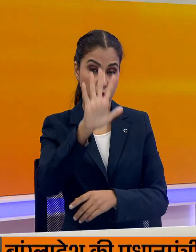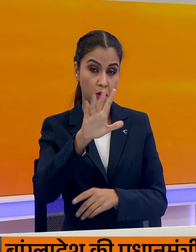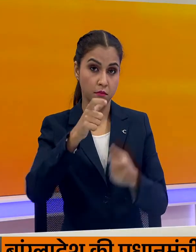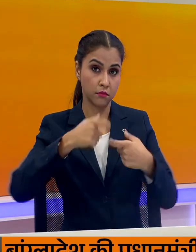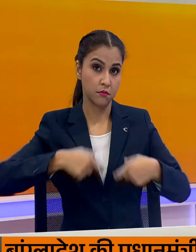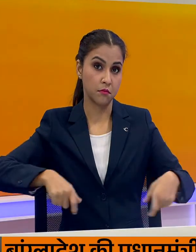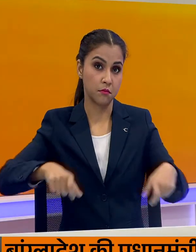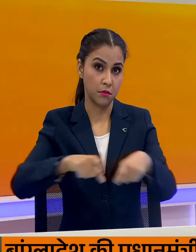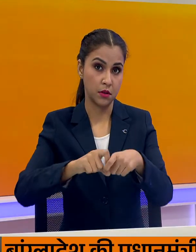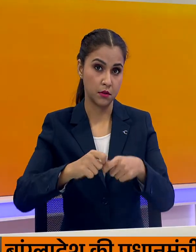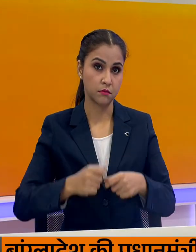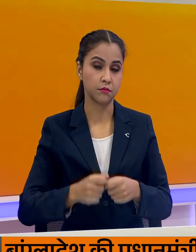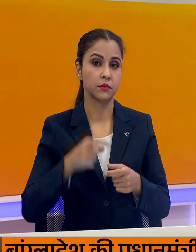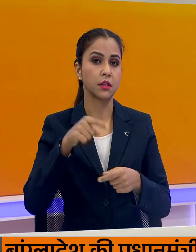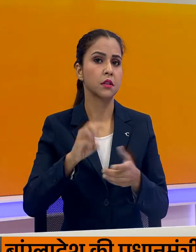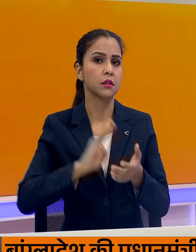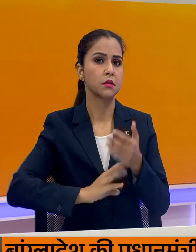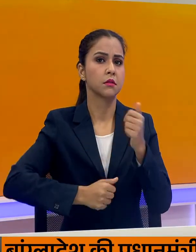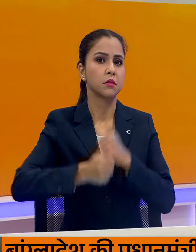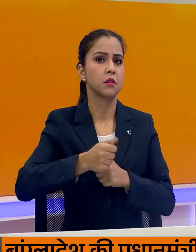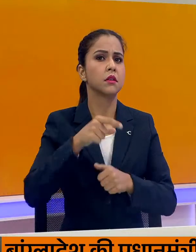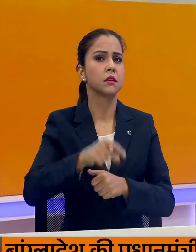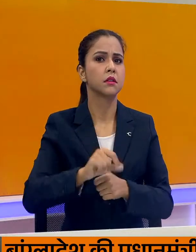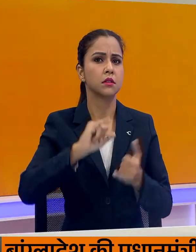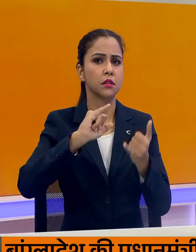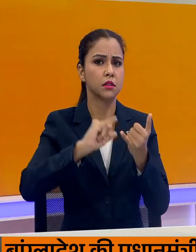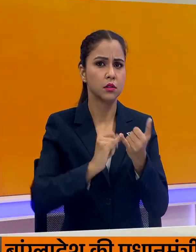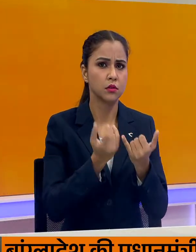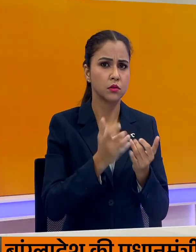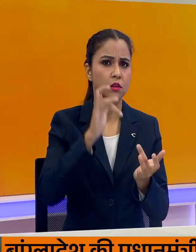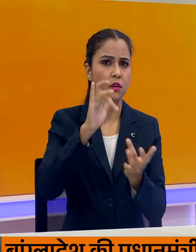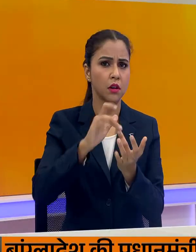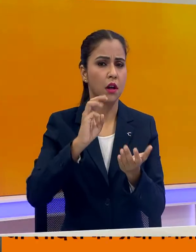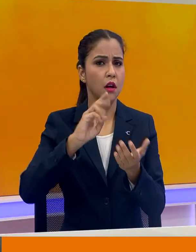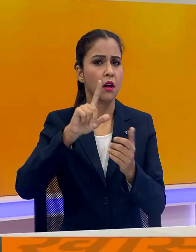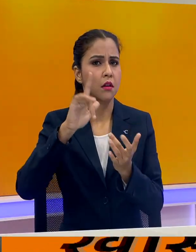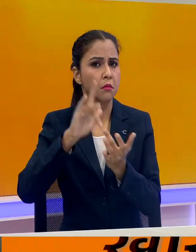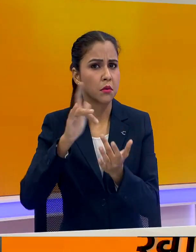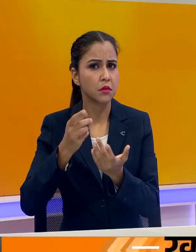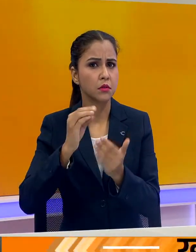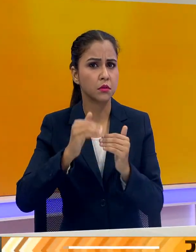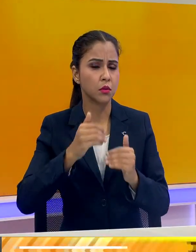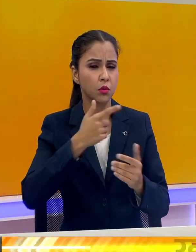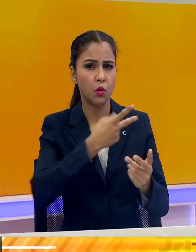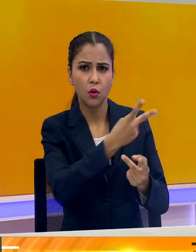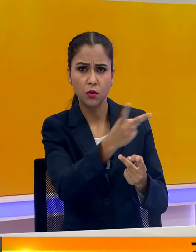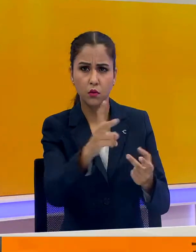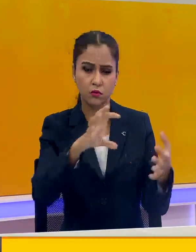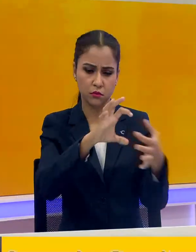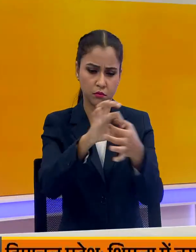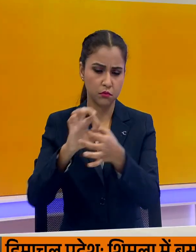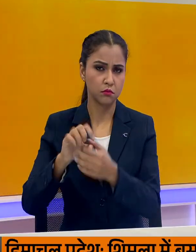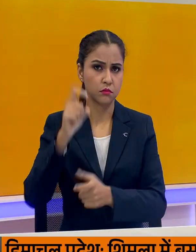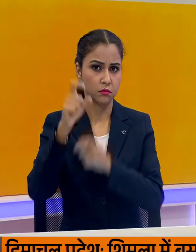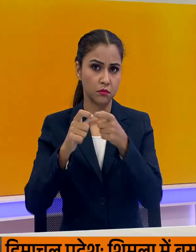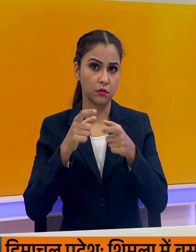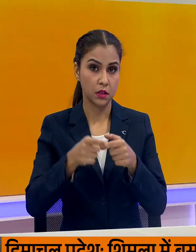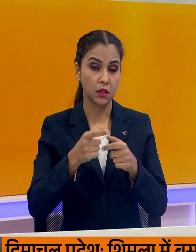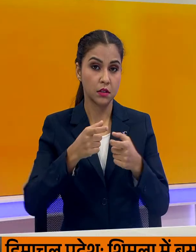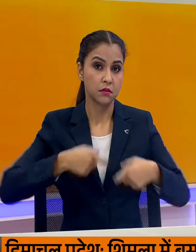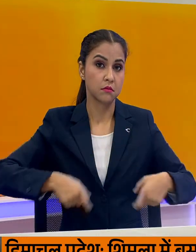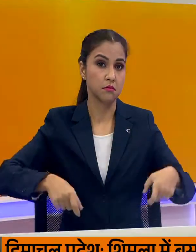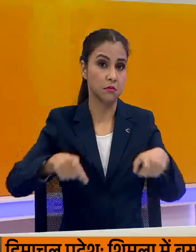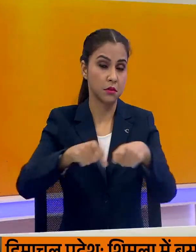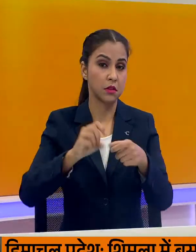की अध्यक्षता की। इस बैठक में सूक्ष्म, लघु और मध्यम उद्यमों से जुड़े लोग शामिल हुए। इस परामर्श बैठक